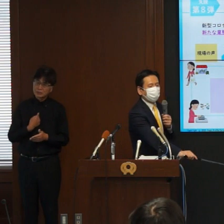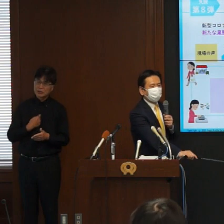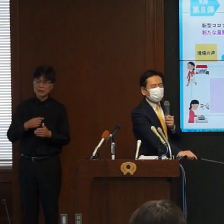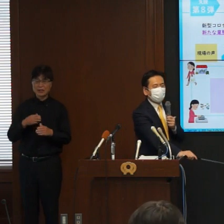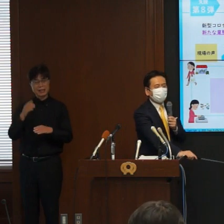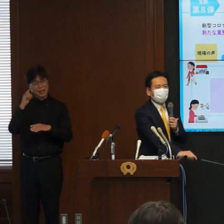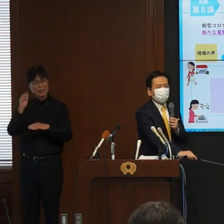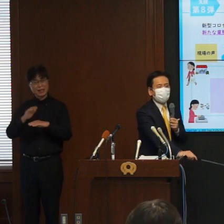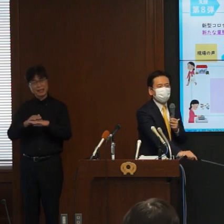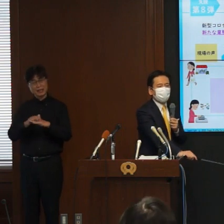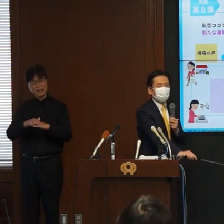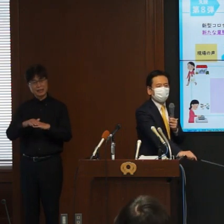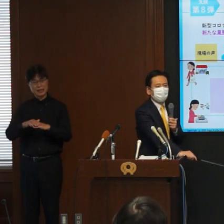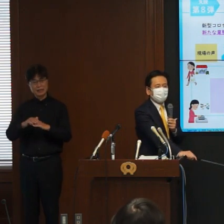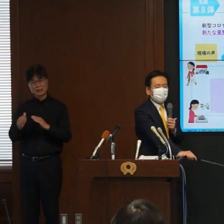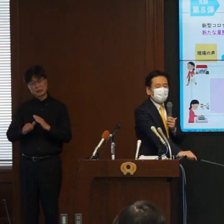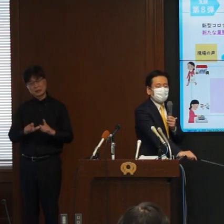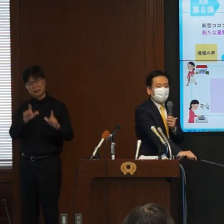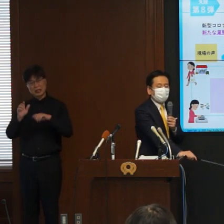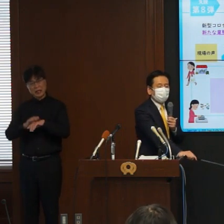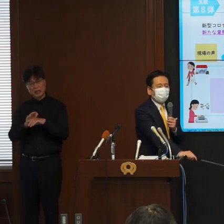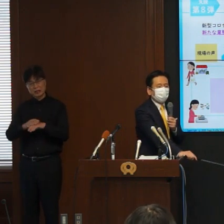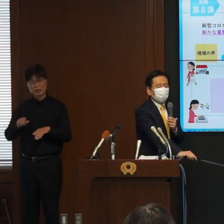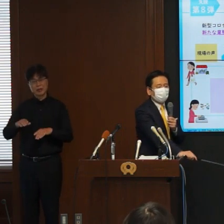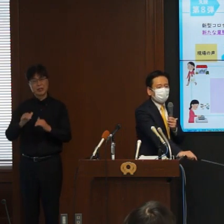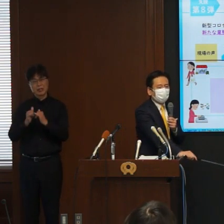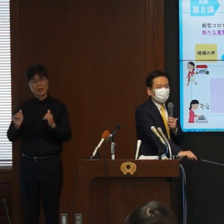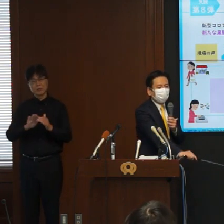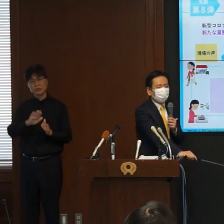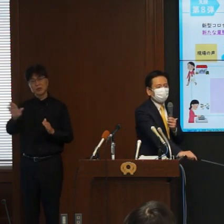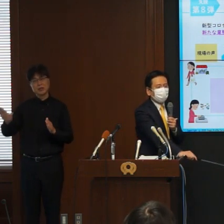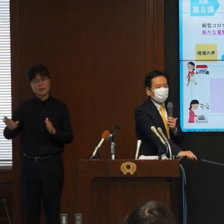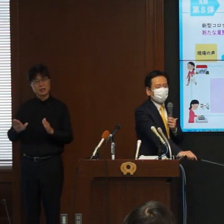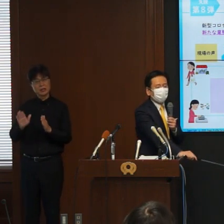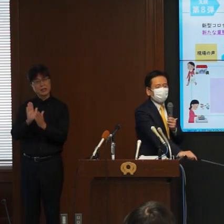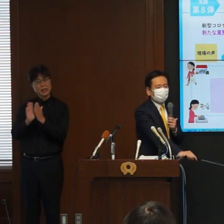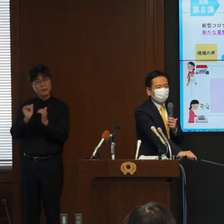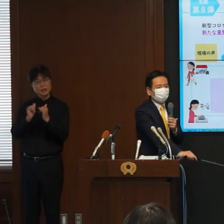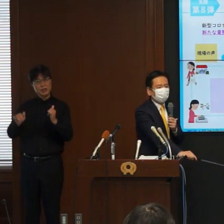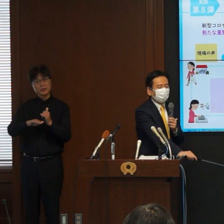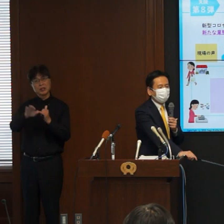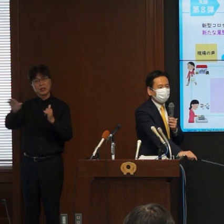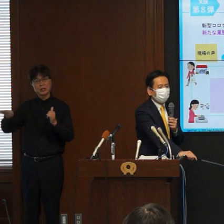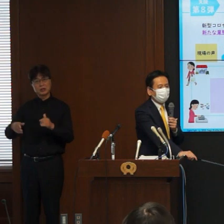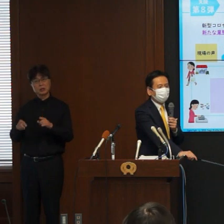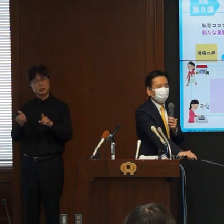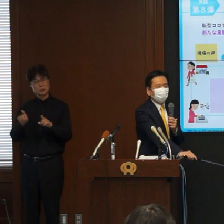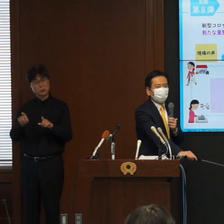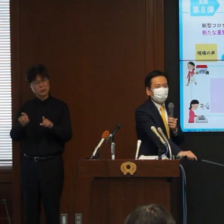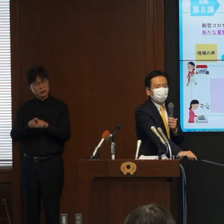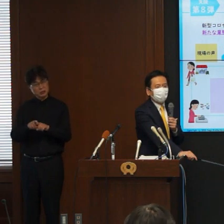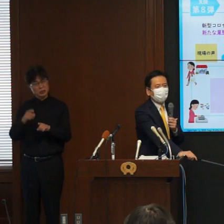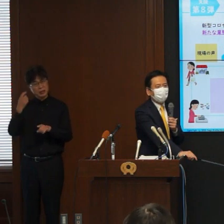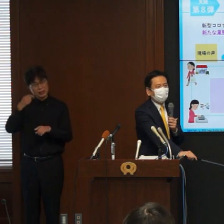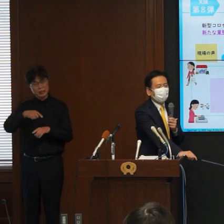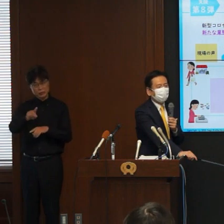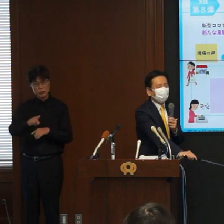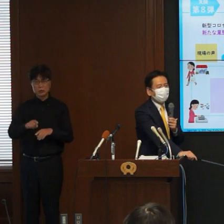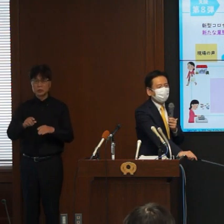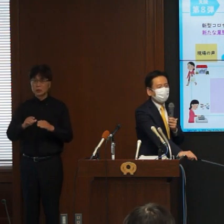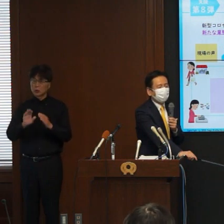れから県民の皆さん方と模索していく、トンネルの向こう側はどういう業態なんだろうかということがみんなこれ